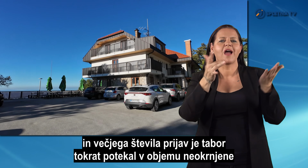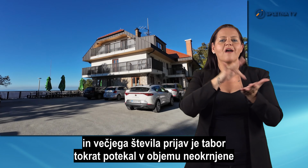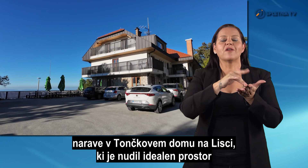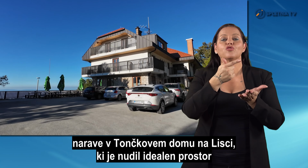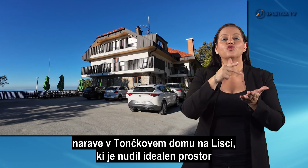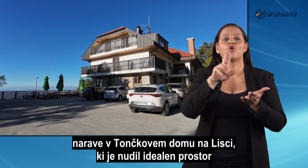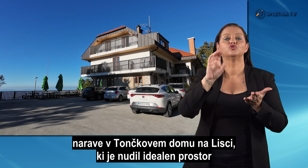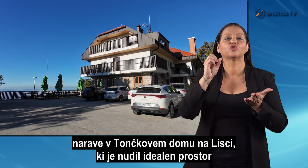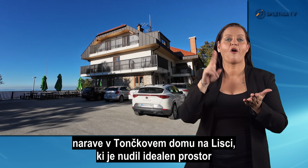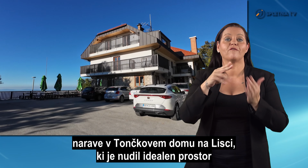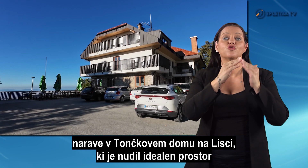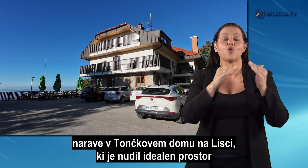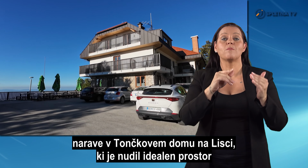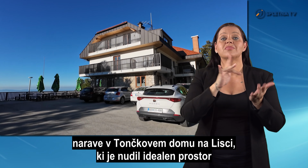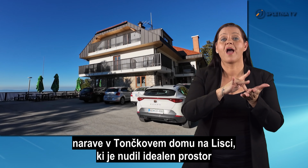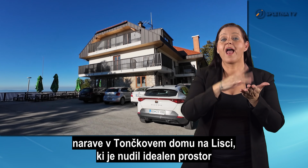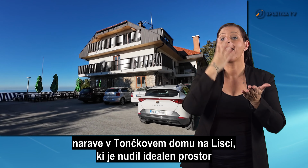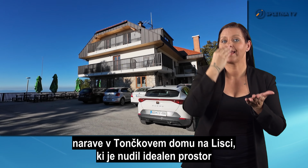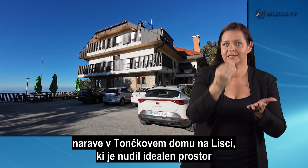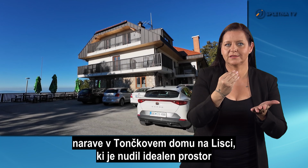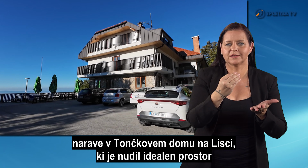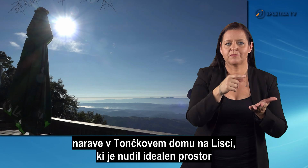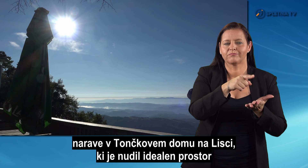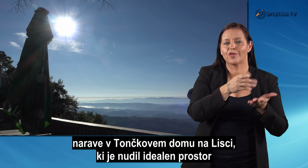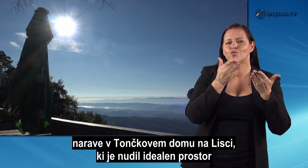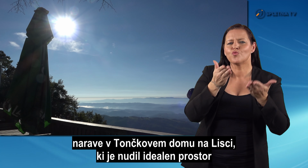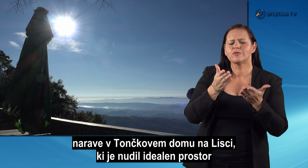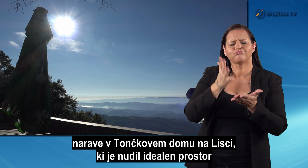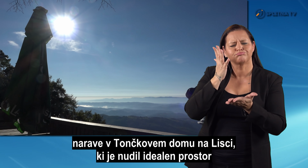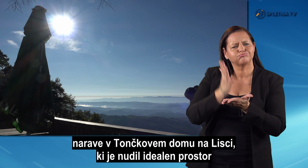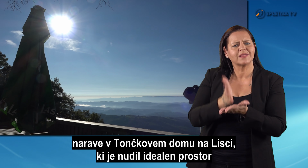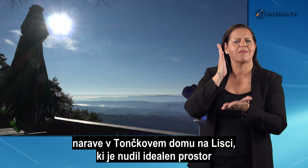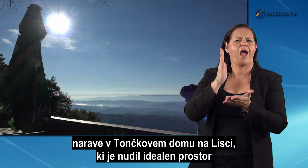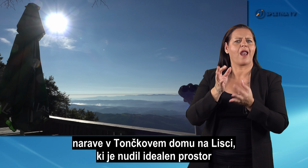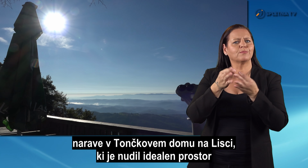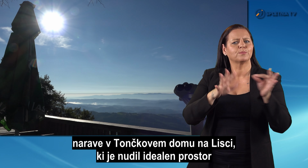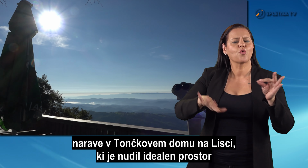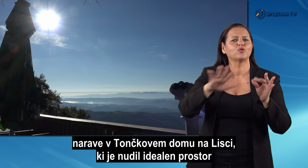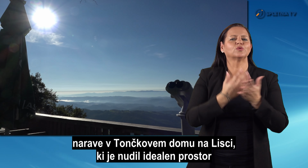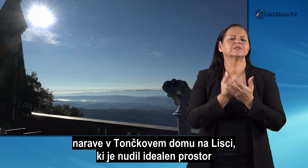ki je nudil idealen prostor za sprostitev, povezovanje in osebno rast.